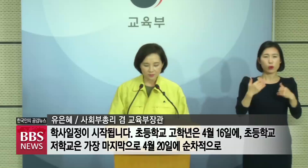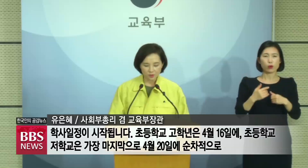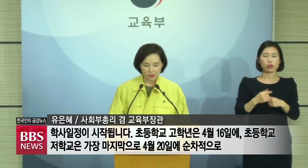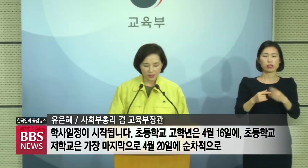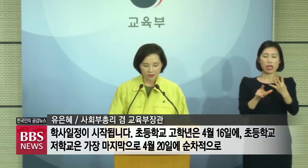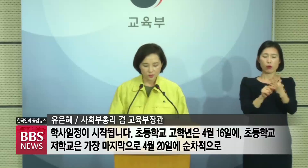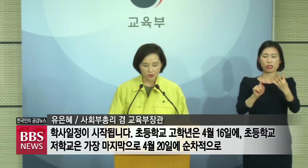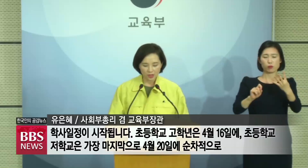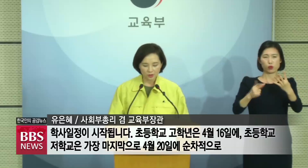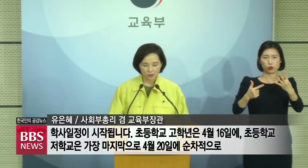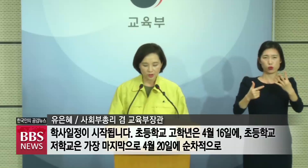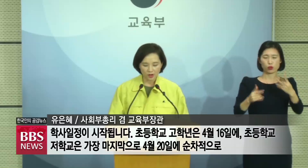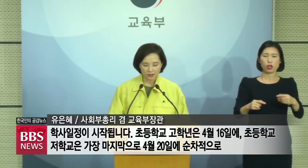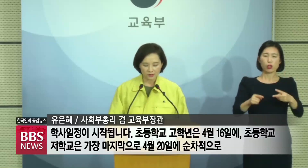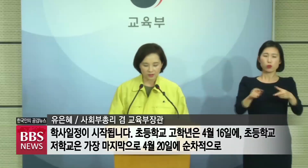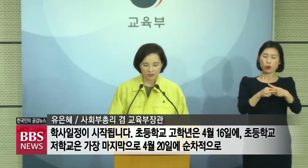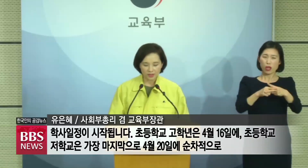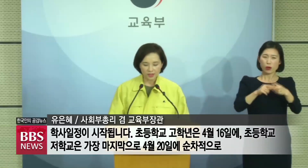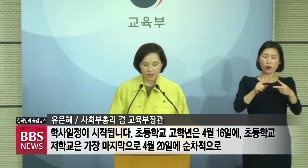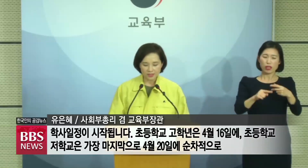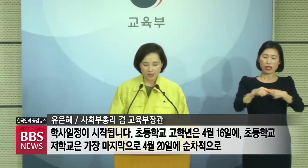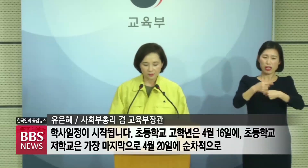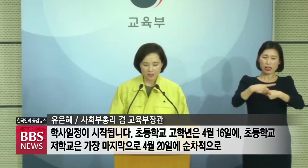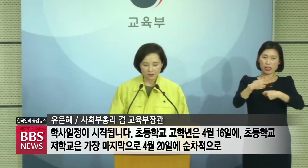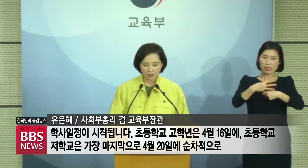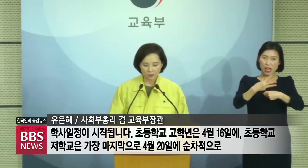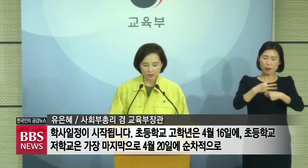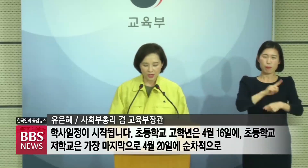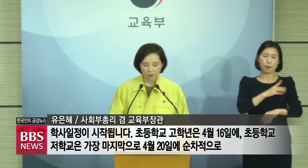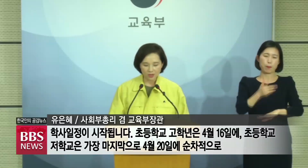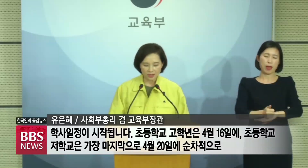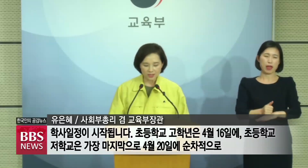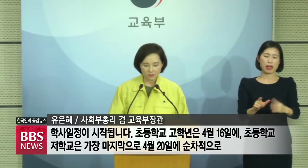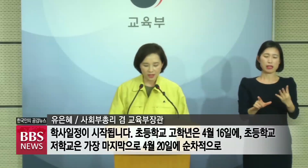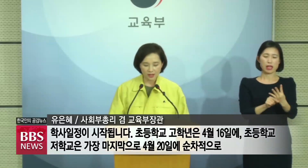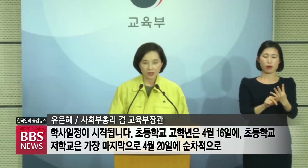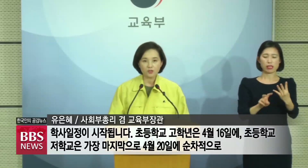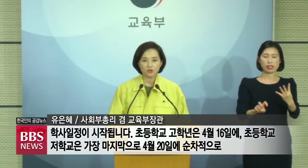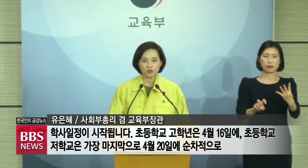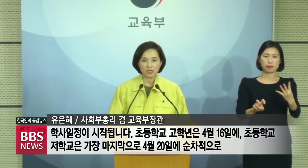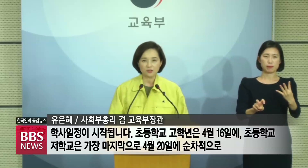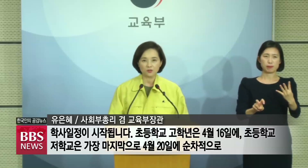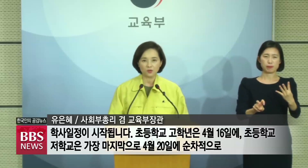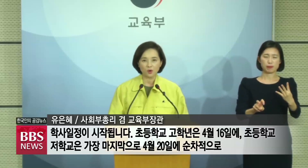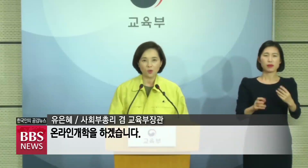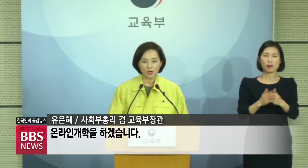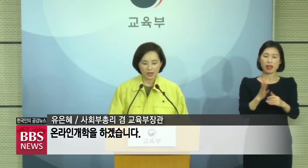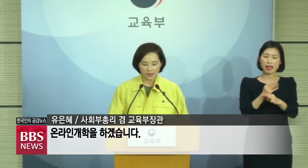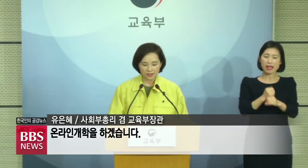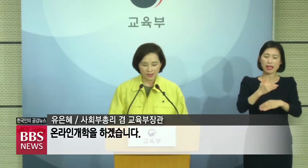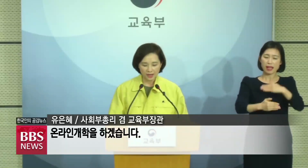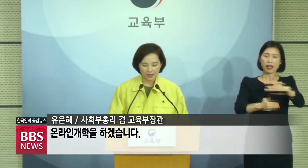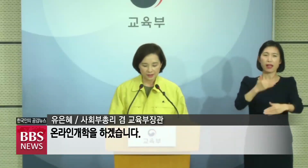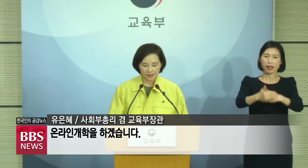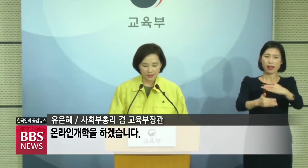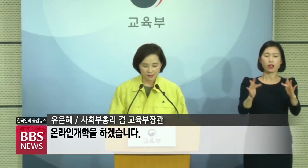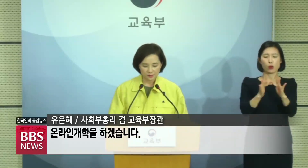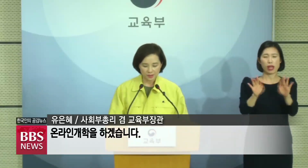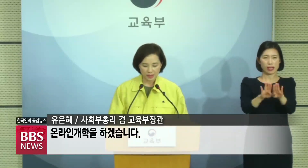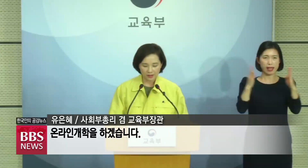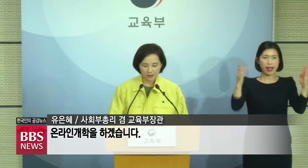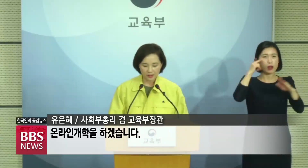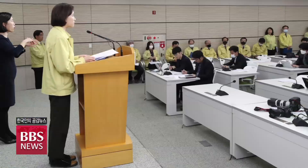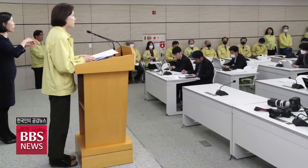4월 16일에 초등학교 저학년은 가장 마지막으로 4월 20일에 순차적으로 온라인 계약을